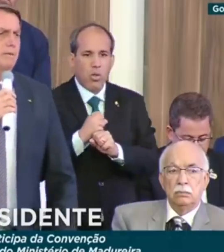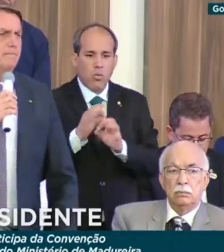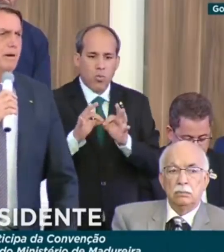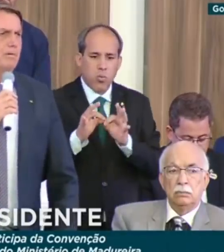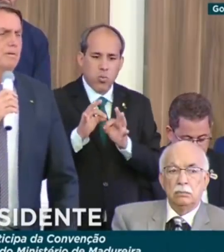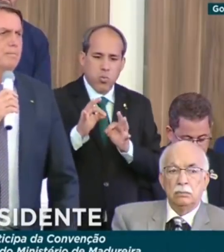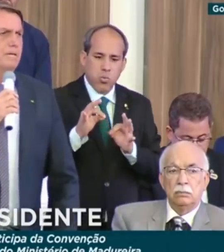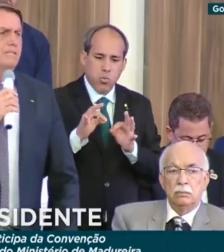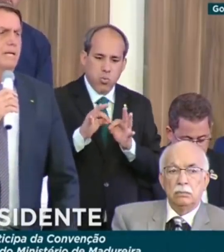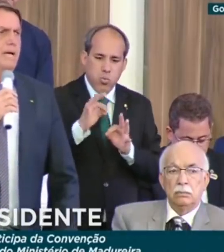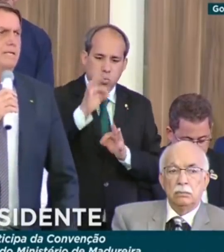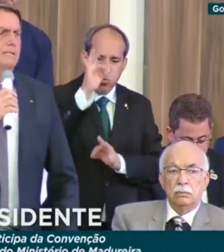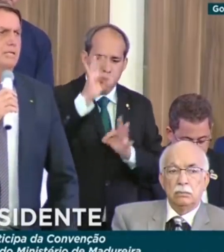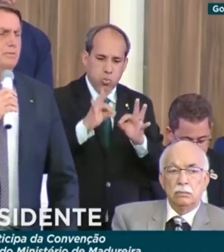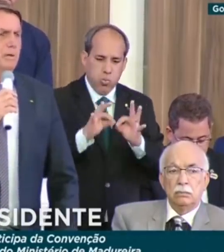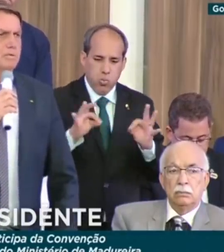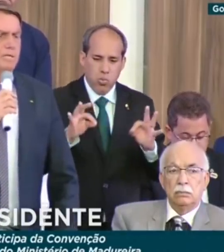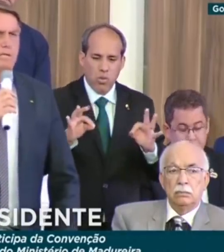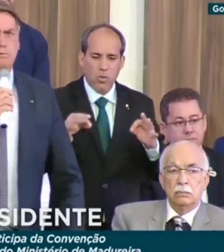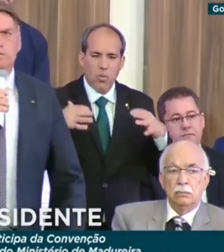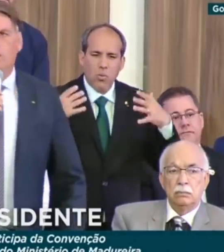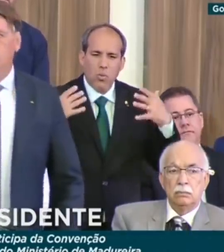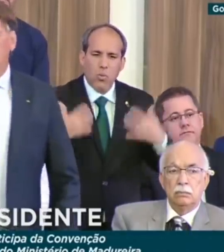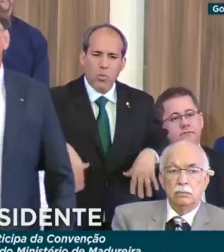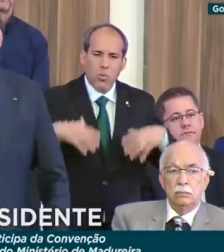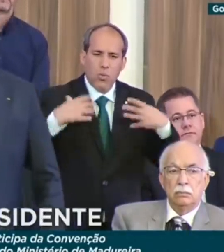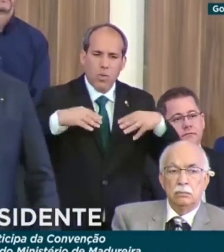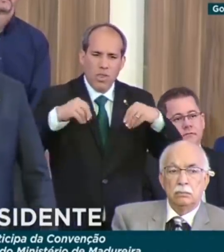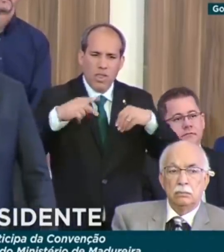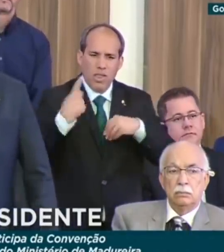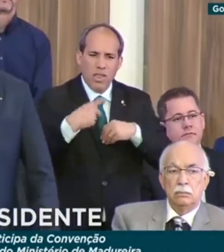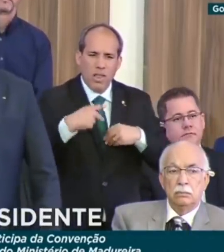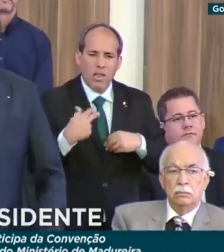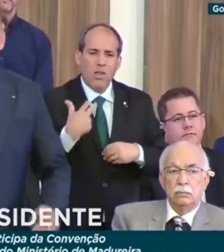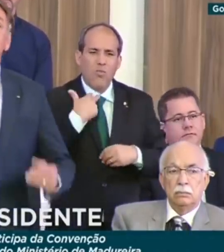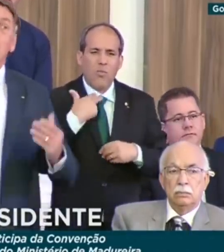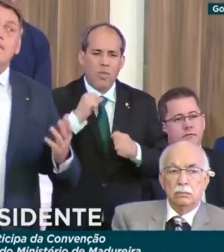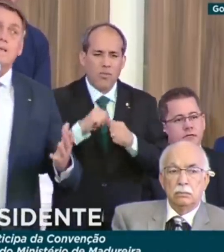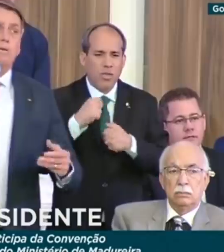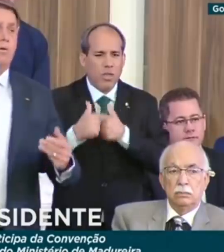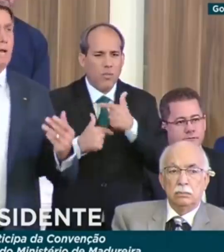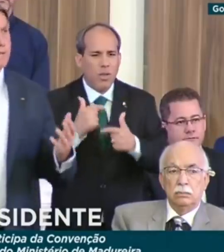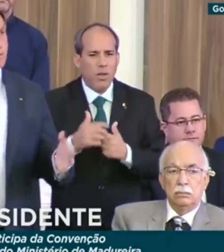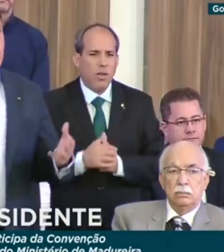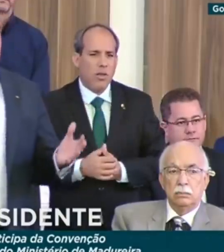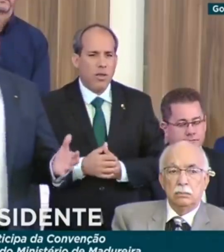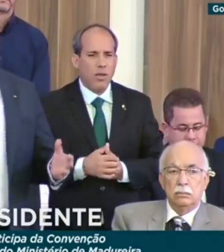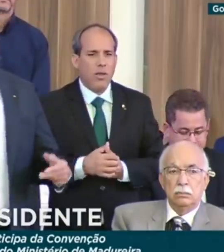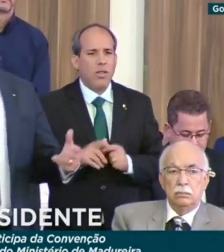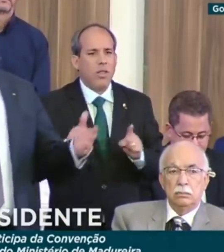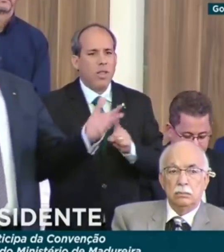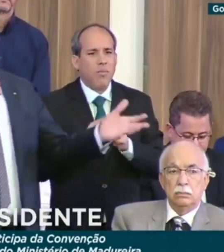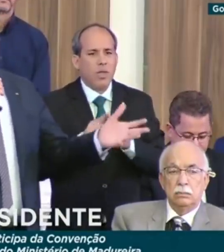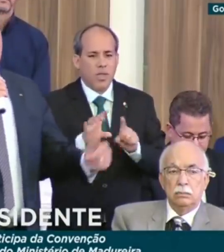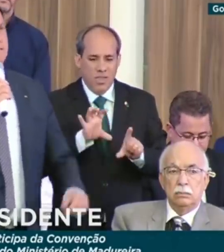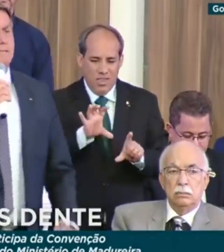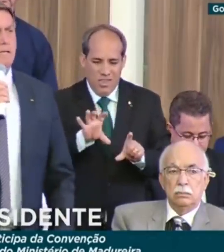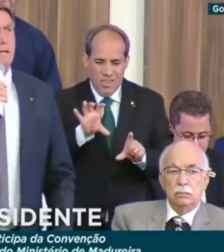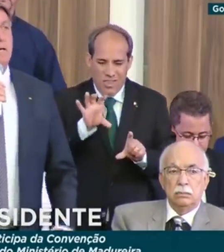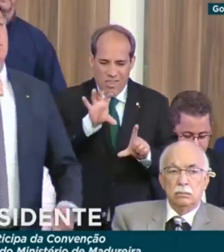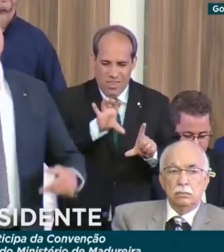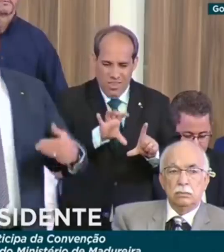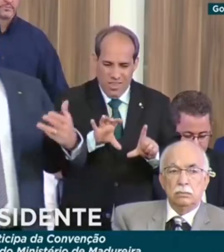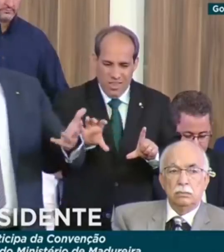de São Paulo, Minas Gerais, Espírito Santo e Rio de Janeiro. E pela localização geográfica dessas novas